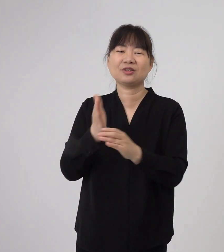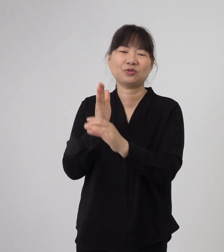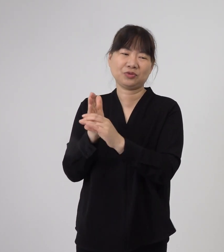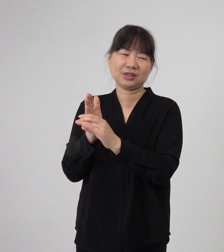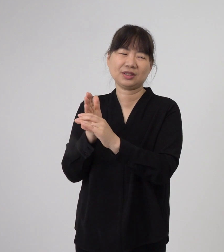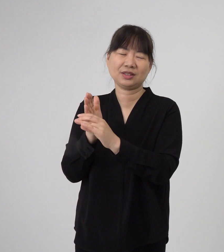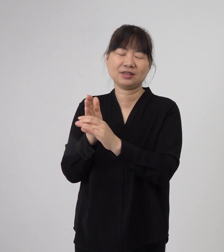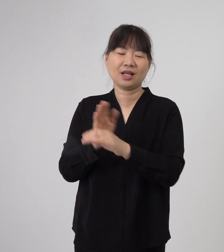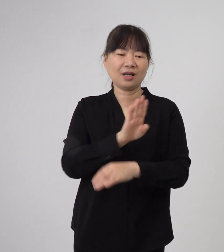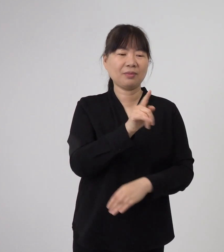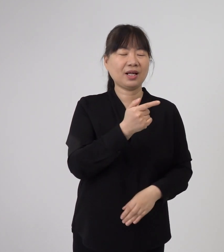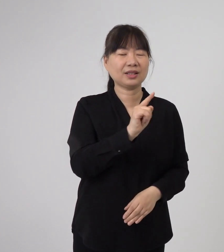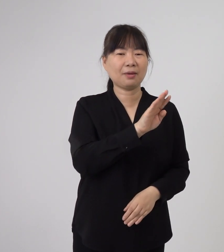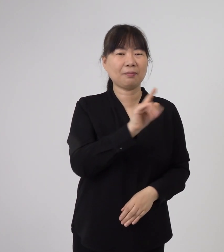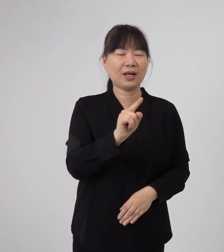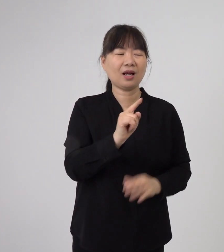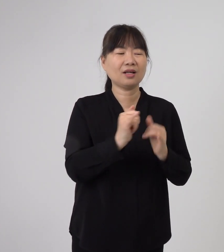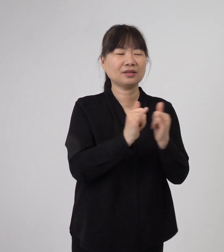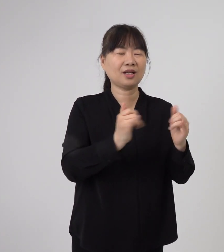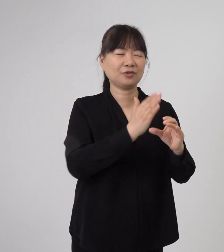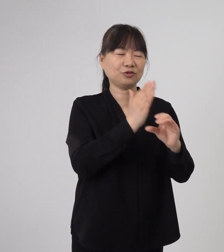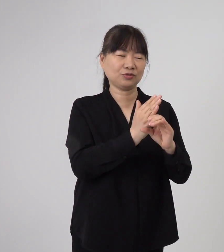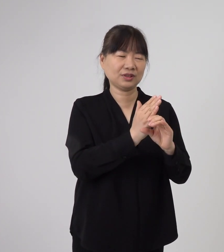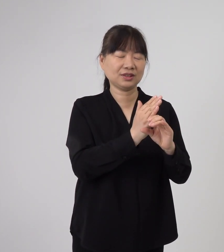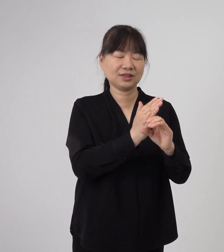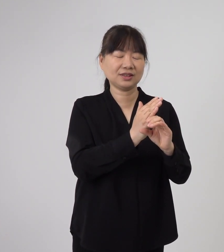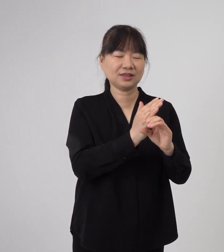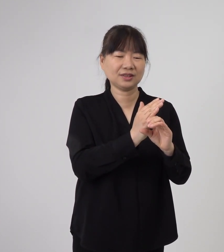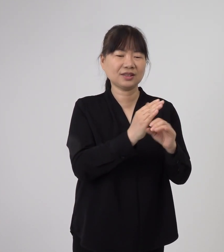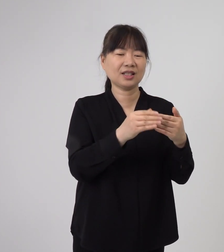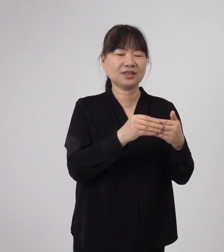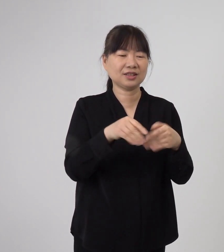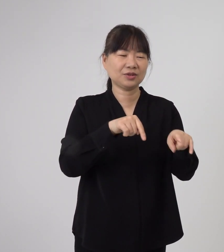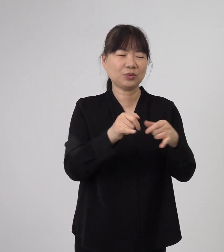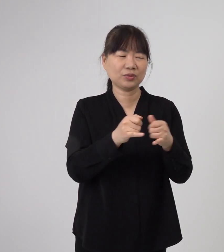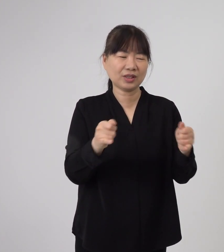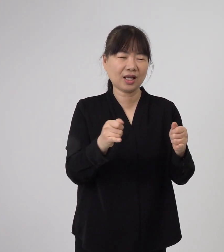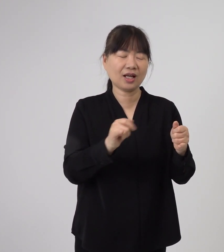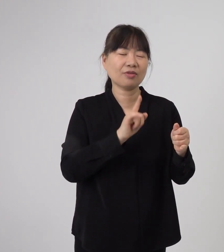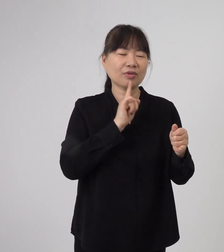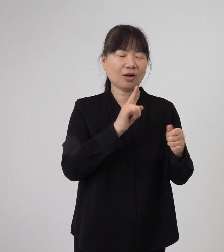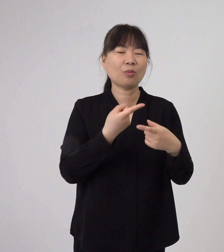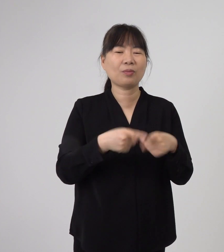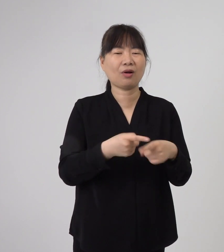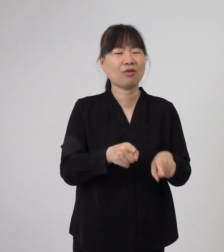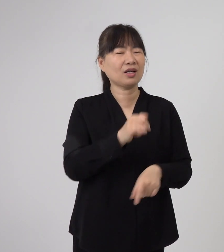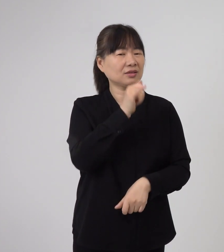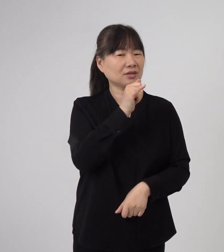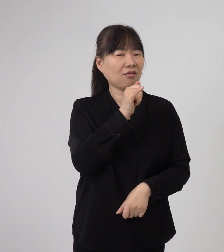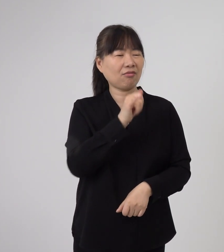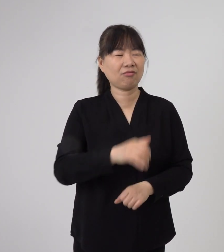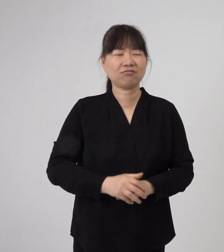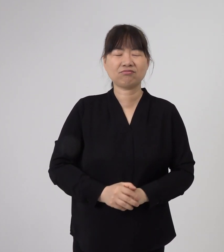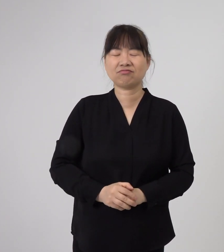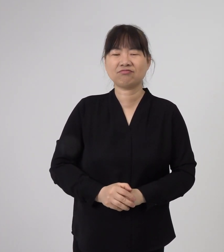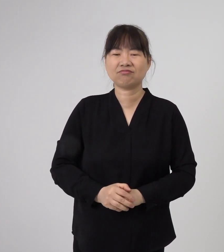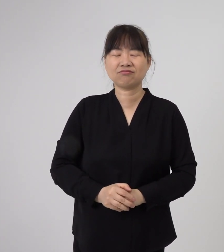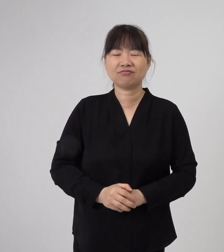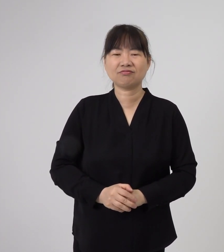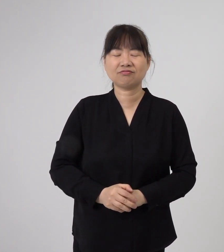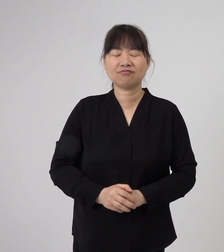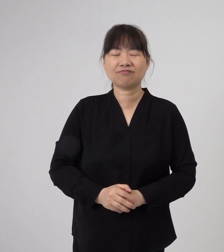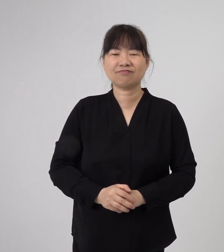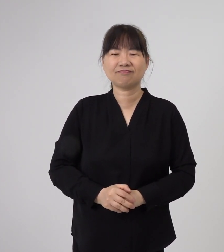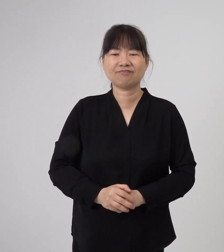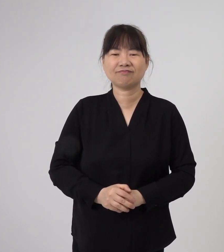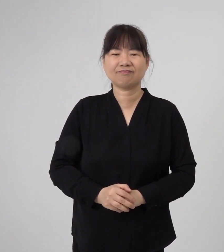사람이고 바나바는 사람을 중시하는 지도자였다. 뭐 꼭 그렇다고 우기면 제가 뭐